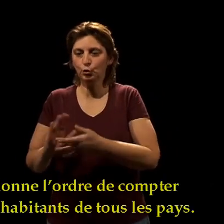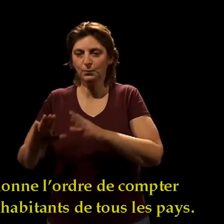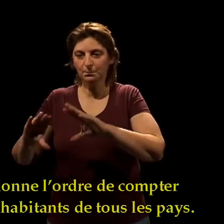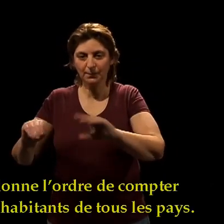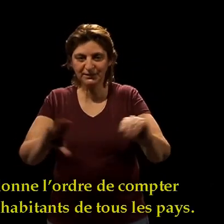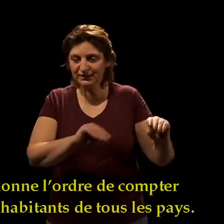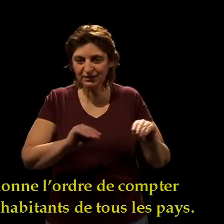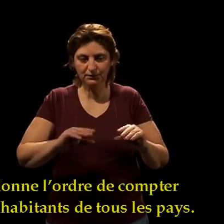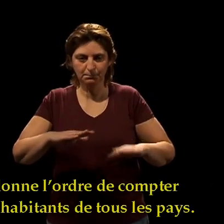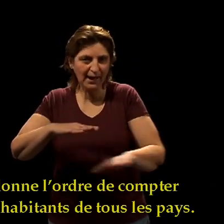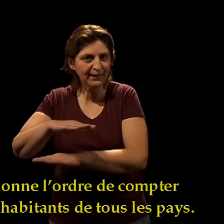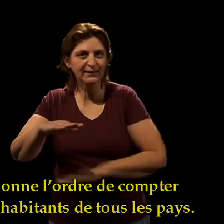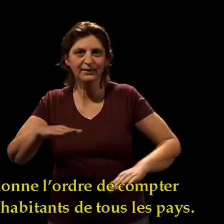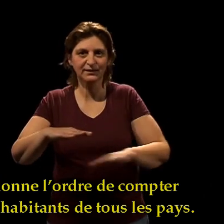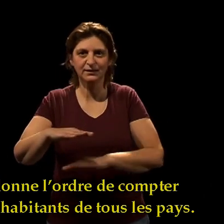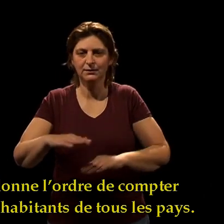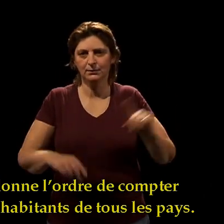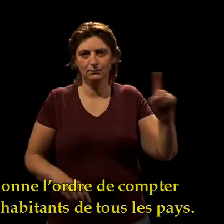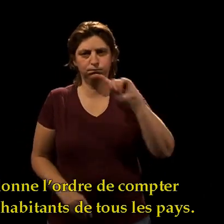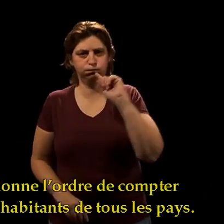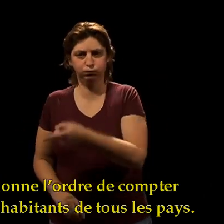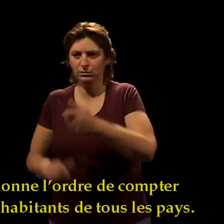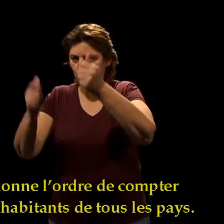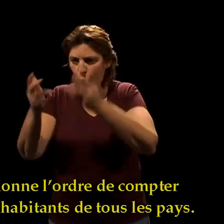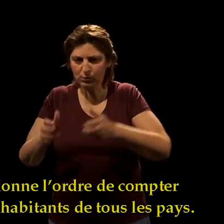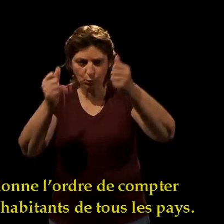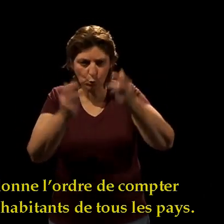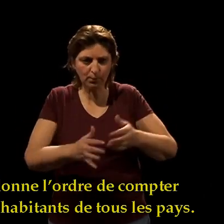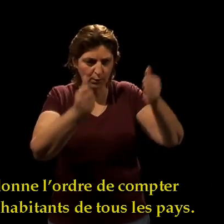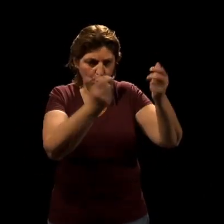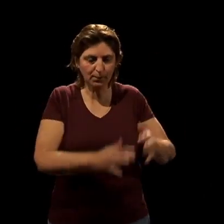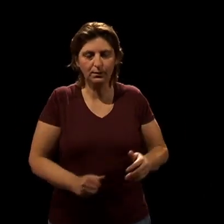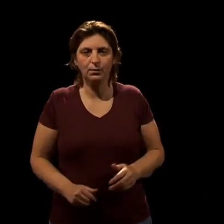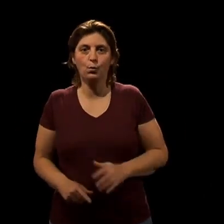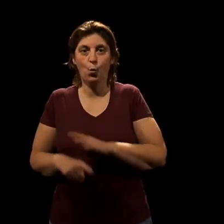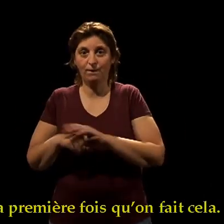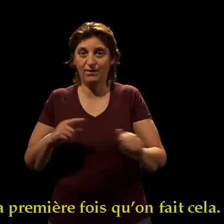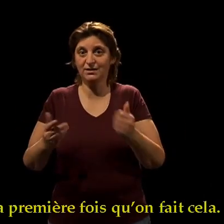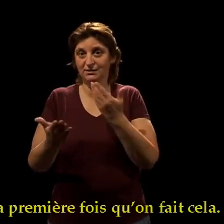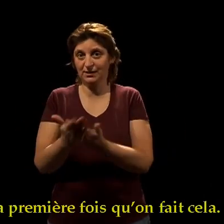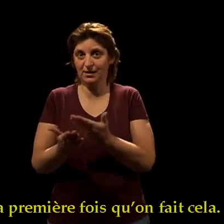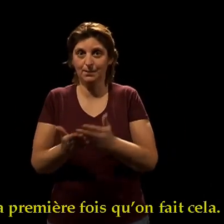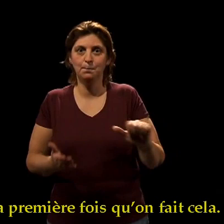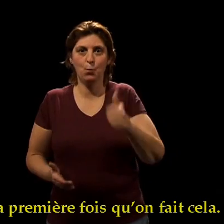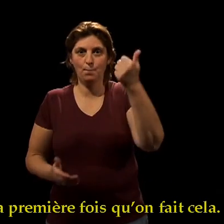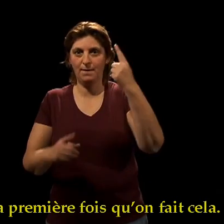donne l'ordre de compter les habitants de tous les pays. C'est la première fois qu'on fait